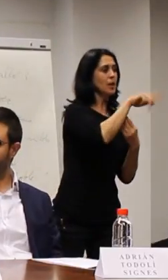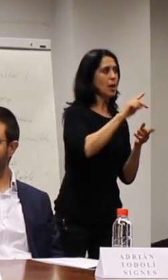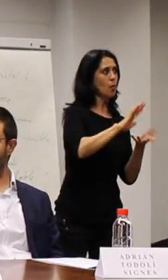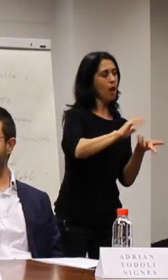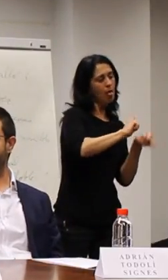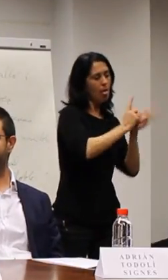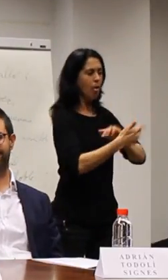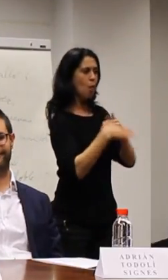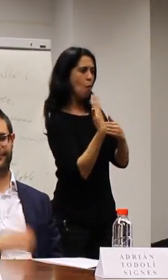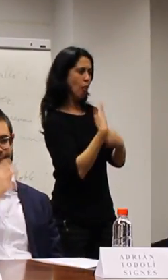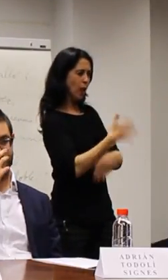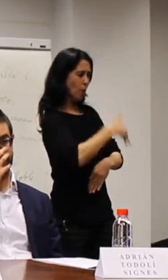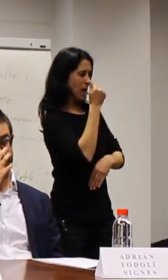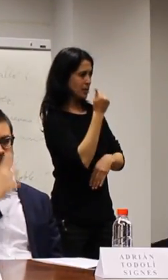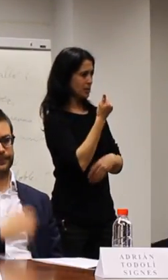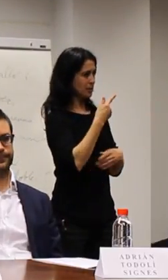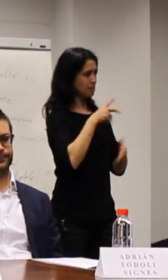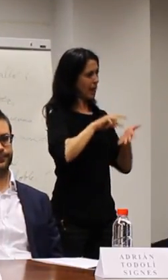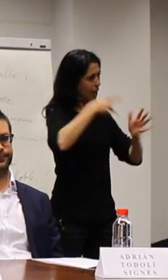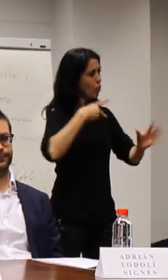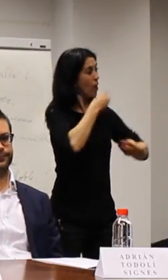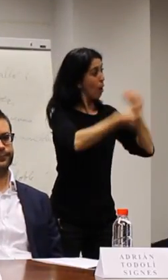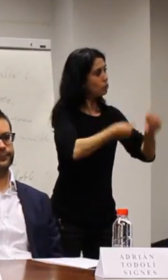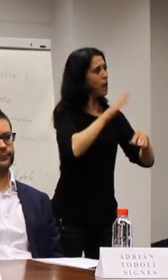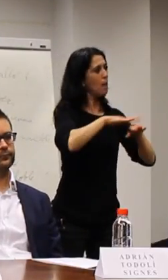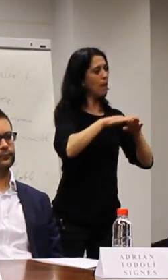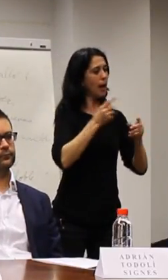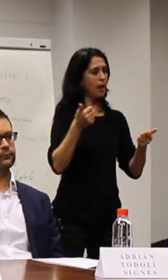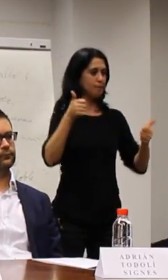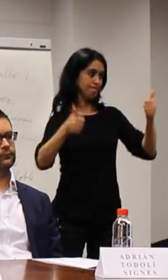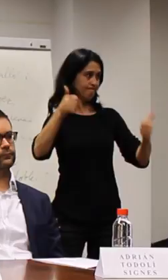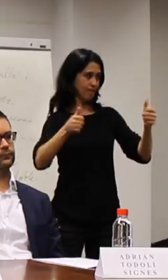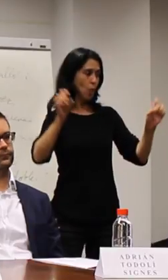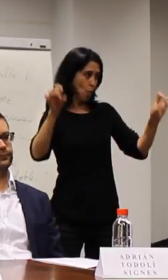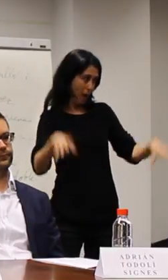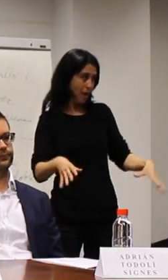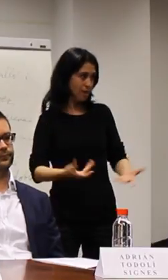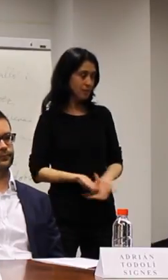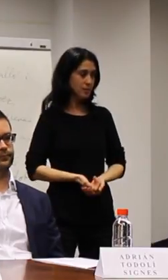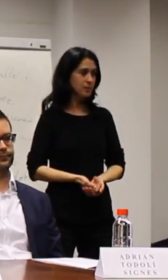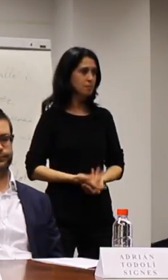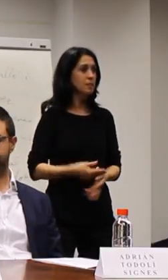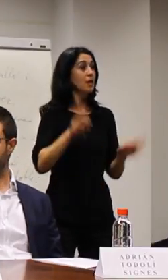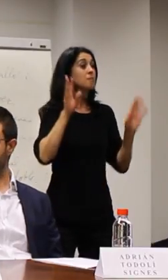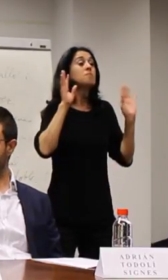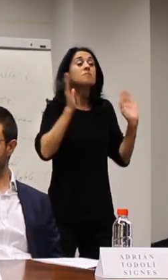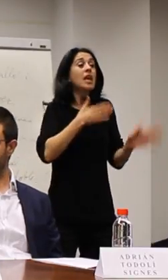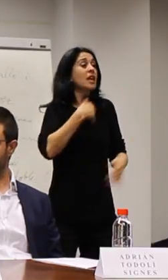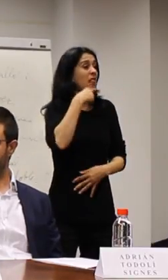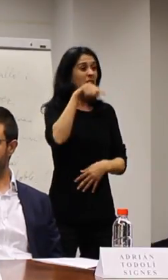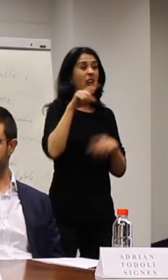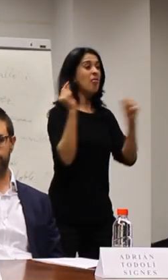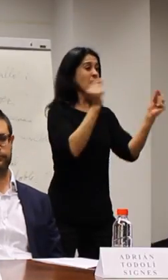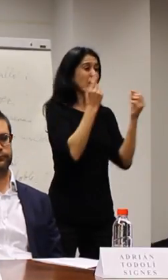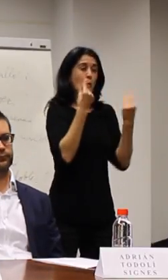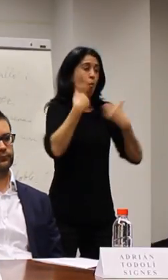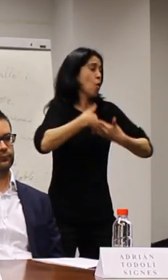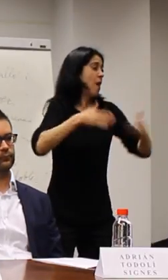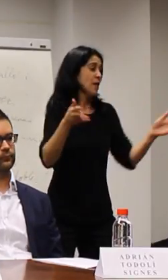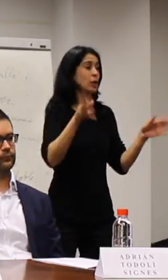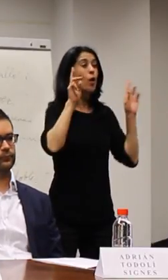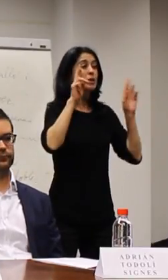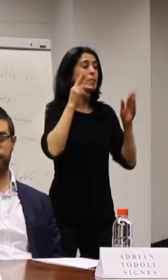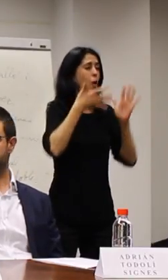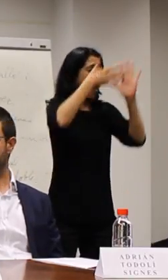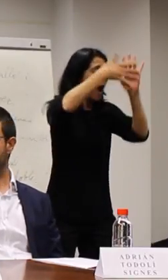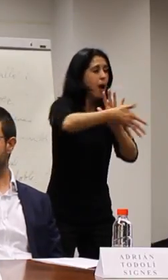creo, bien interesante, que por eso planteamos, un debate abierto en el que esperamos que haya muchos argumentos en la mesa,